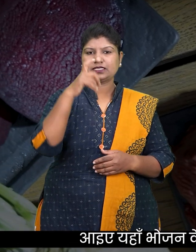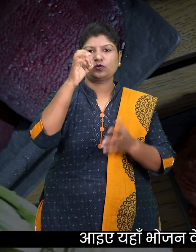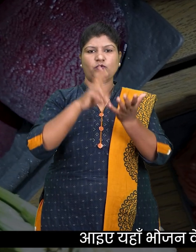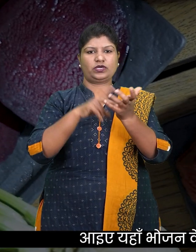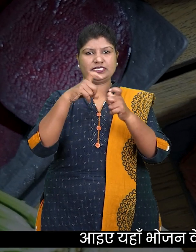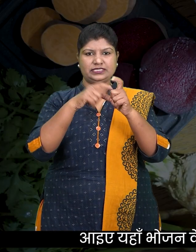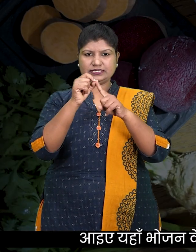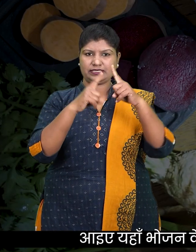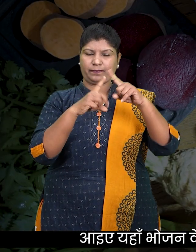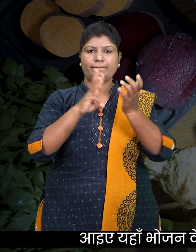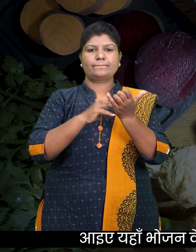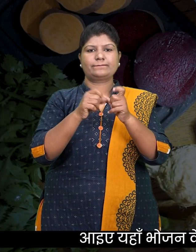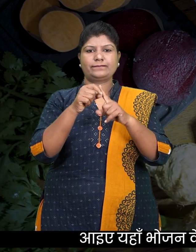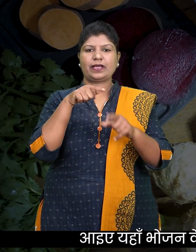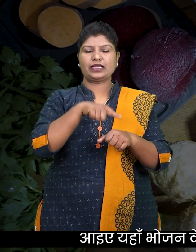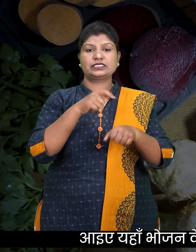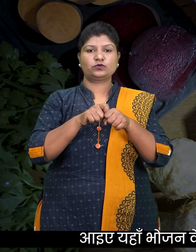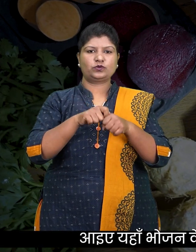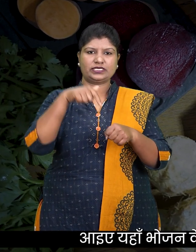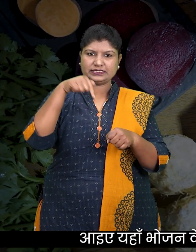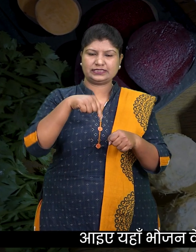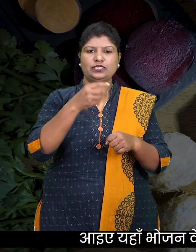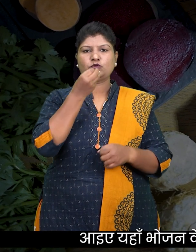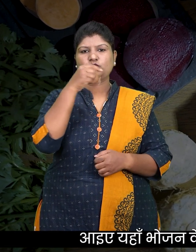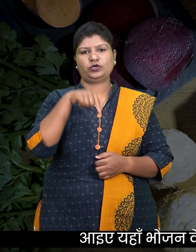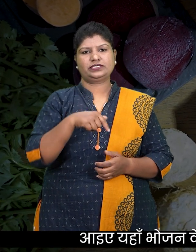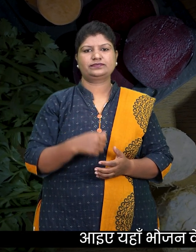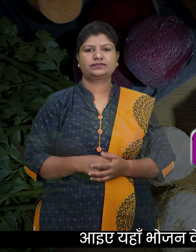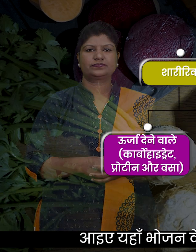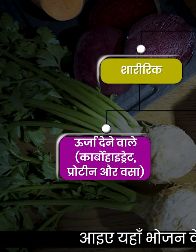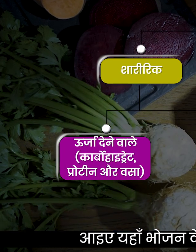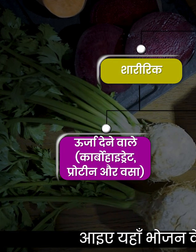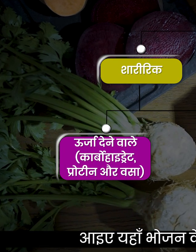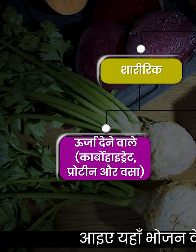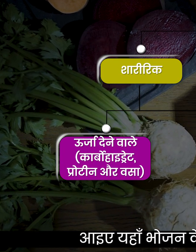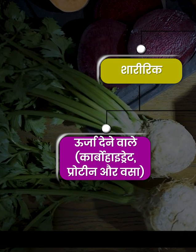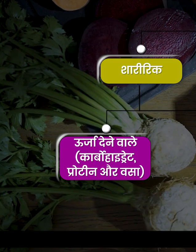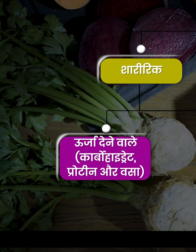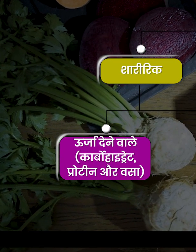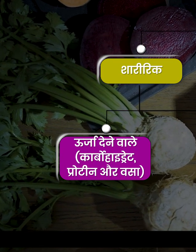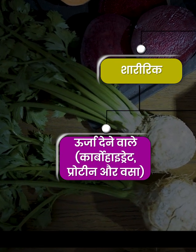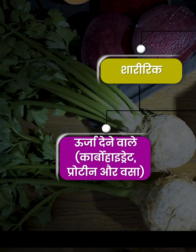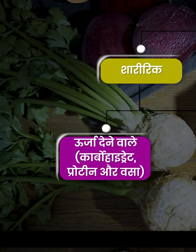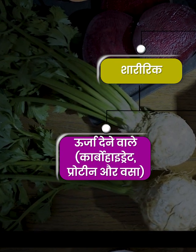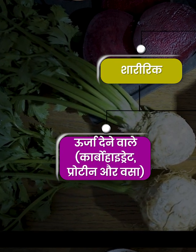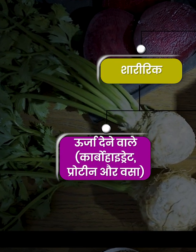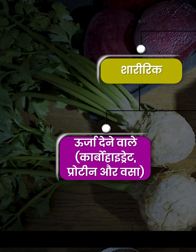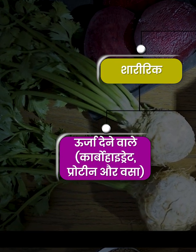आइए यहाँ भोजन के कार्यों पर आधारित अवधारण मानचित्र मैप देखें।